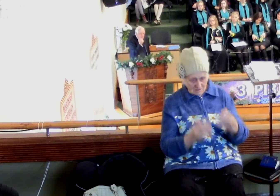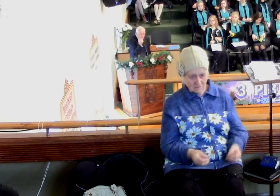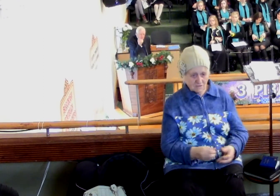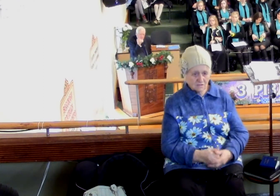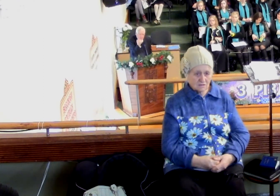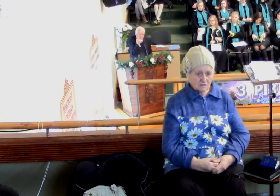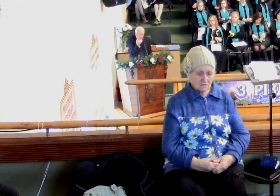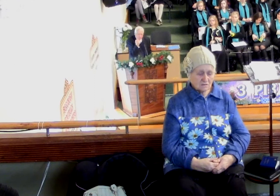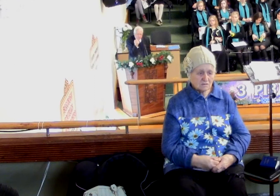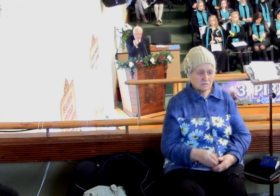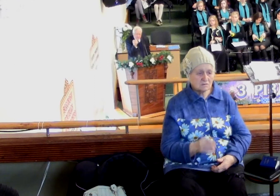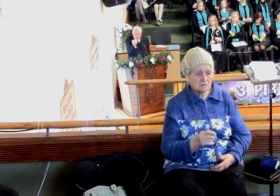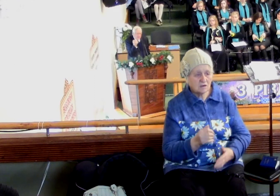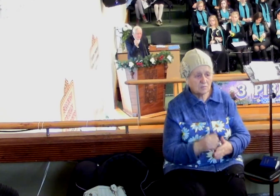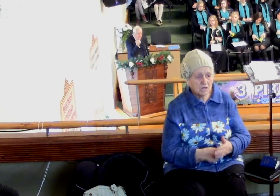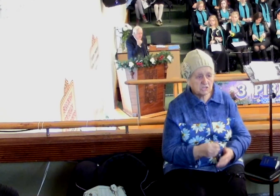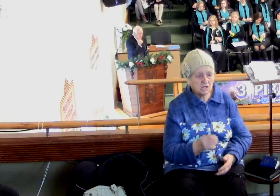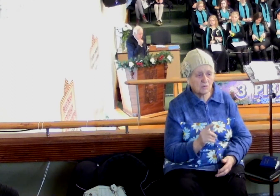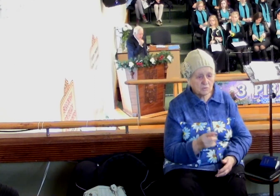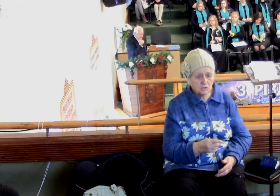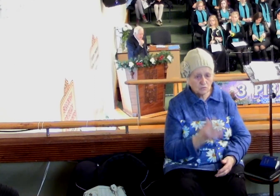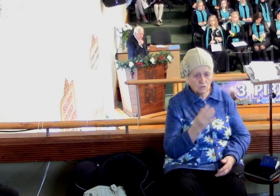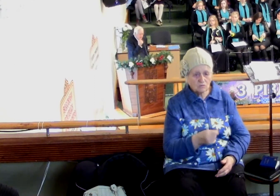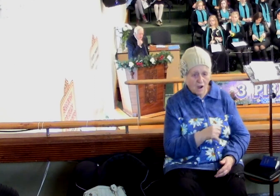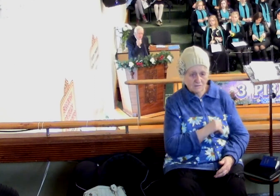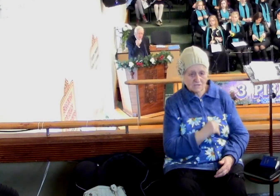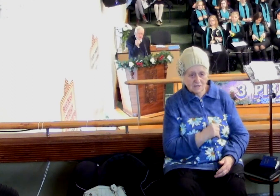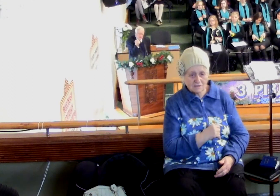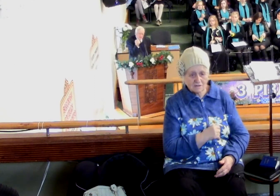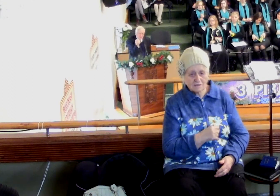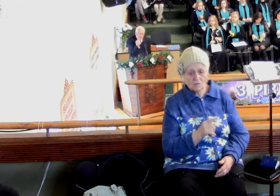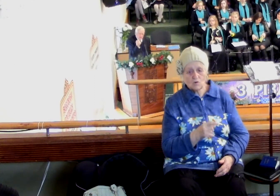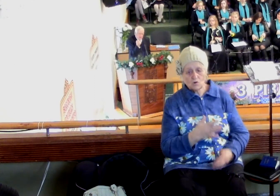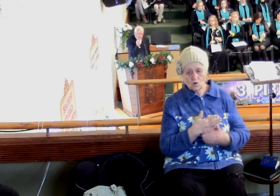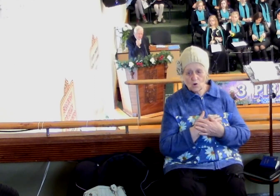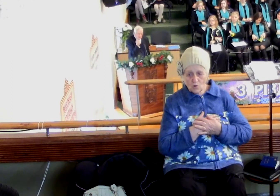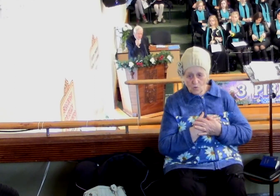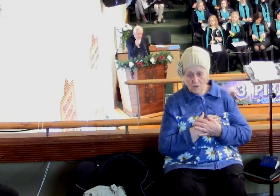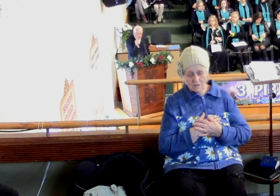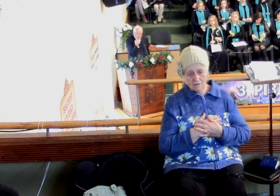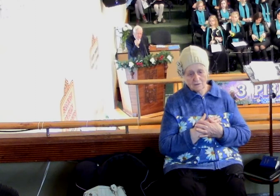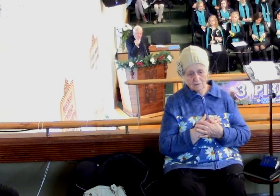Они любят тьму, дела их греховные. Они хотят жить в тьме.